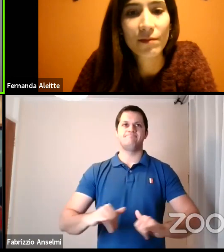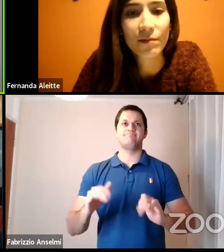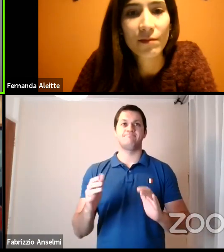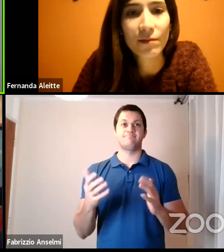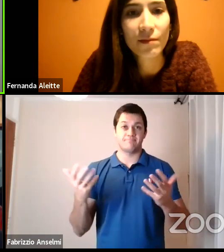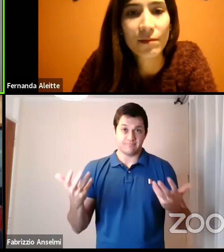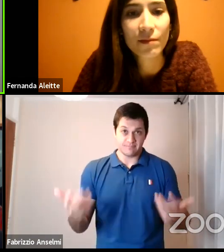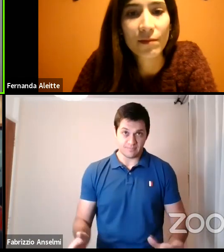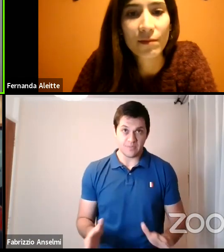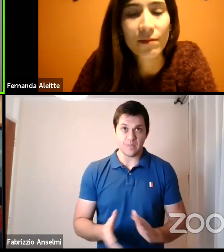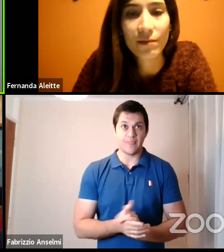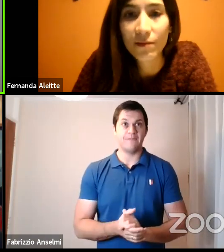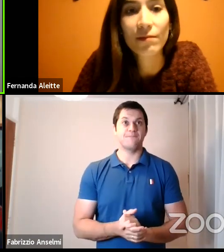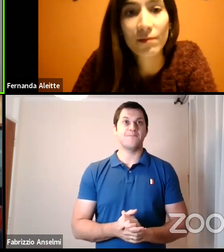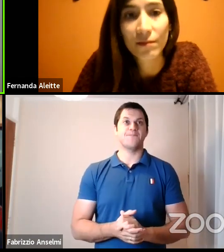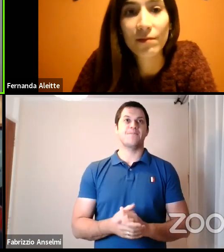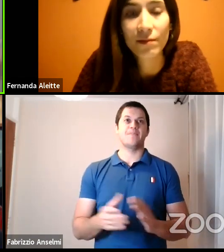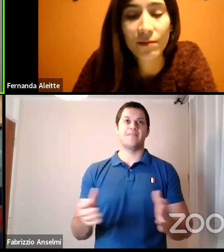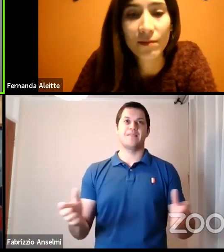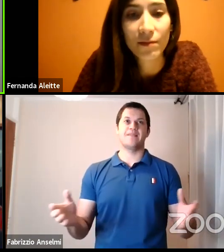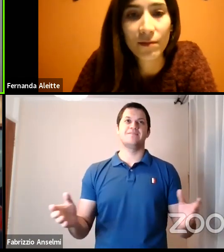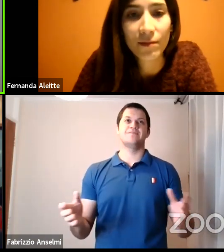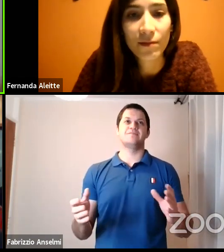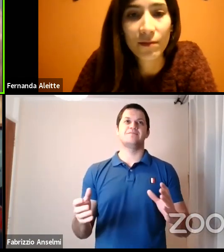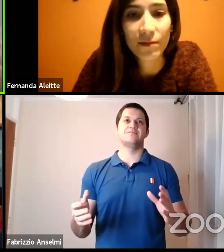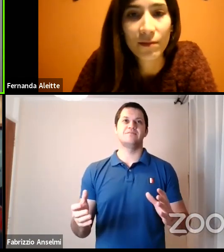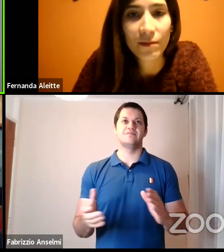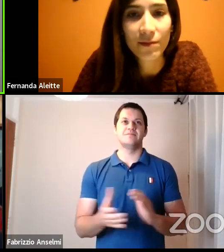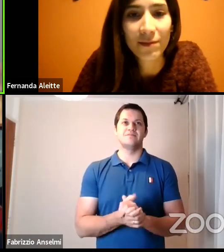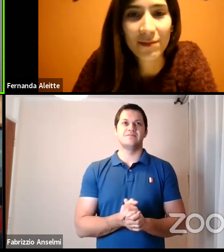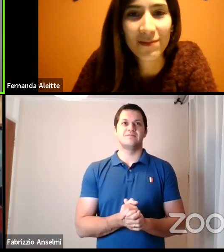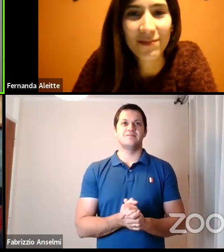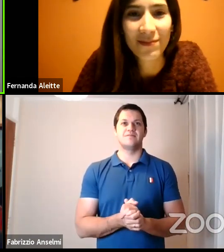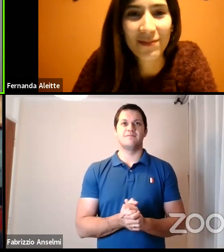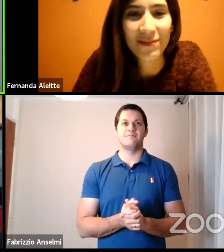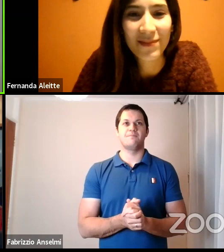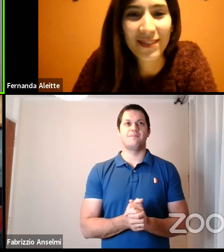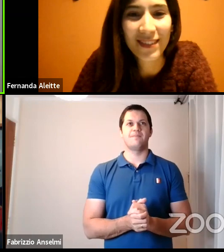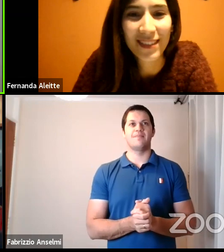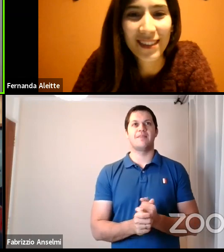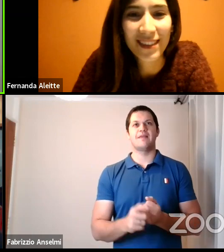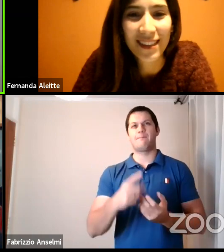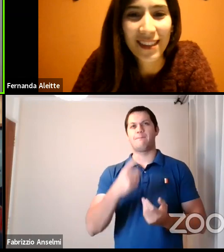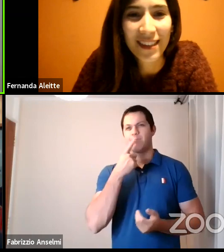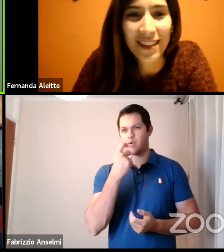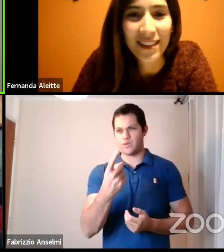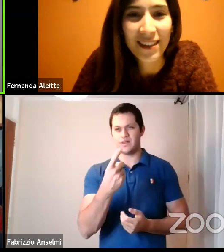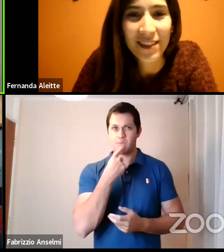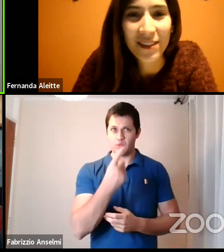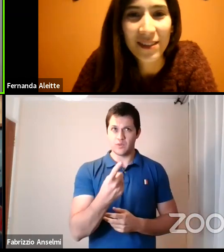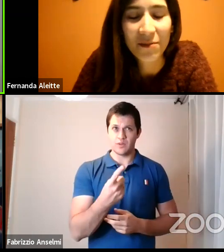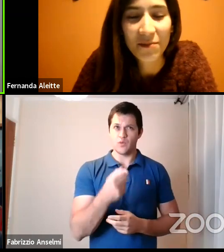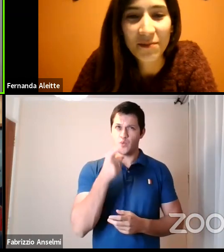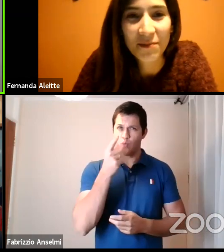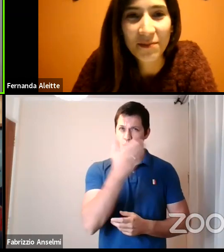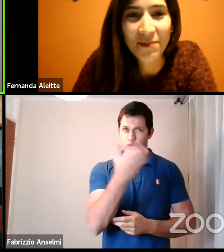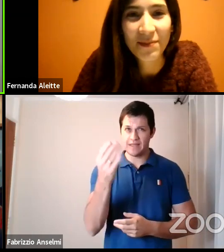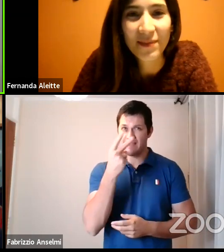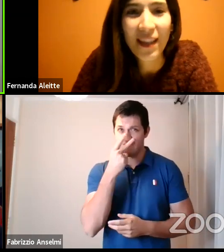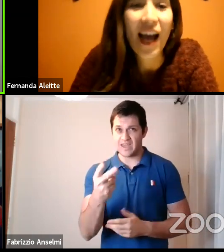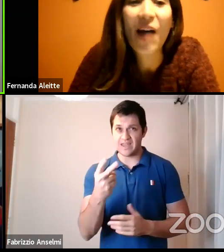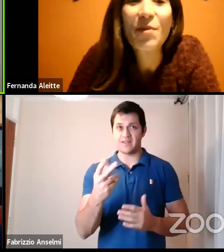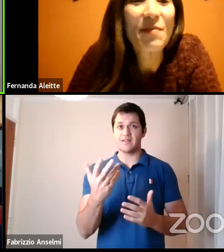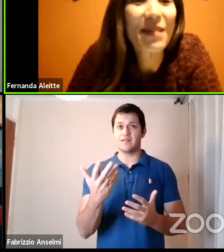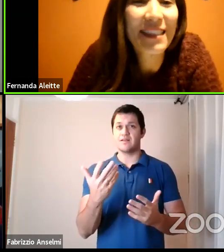¿Les parece cerramos o no la perdamos? La pregunta de Diaren, ¿ve usted bien esta brecha de género en la práctica